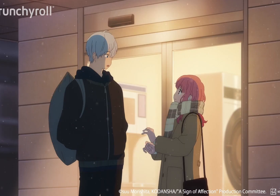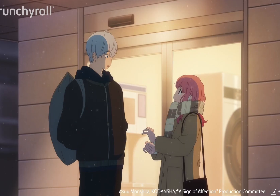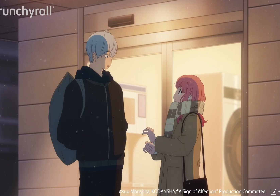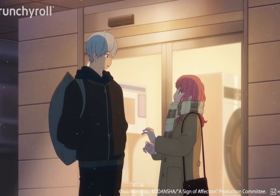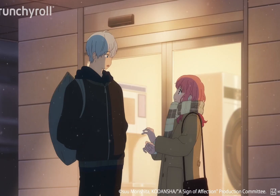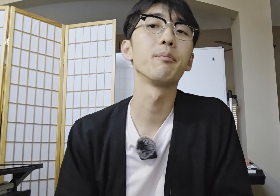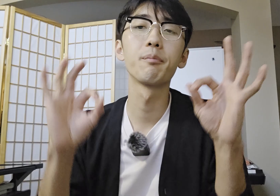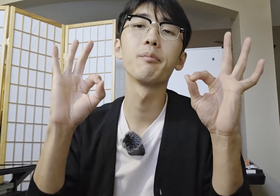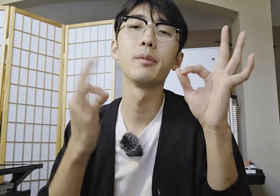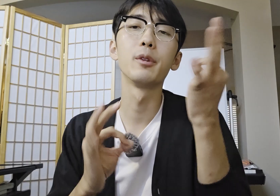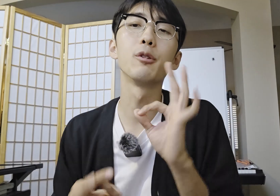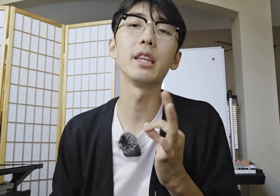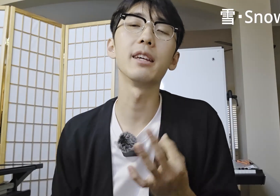あ、 Yuki.